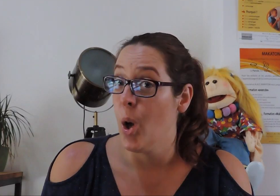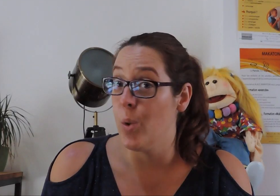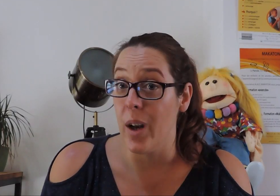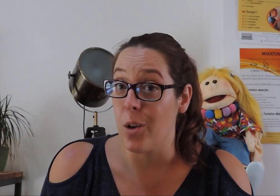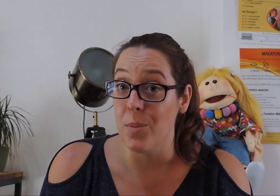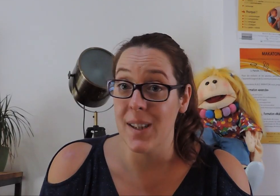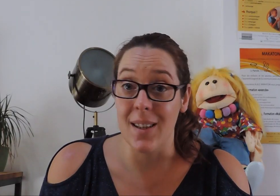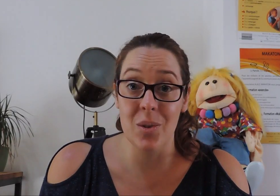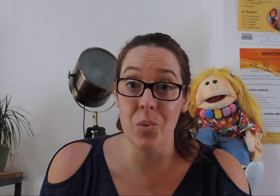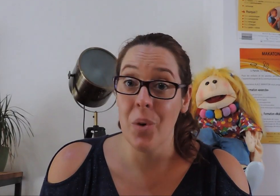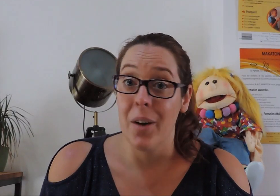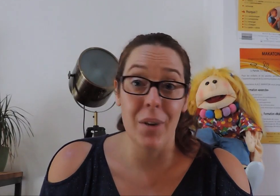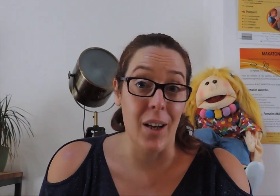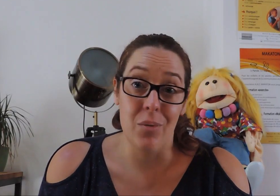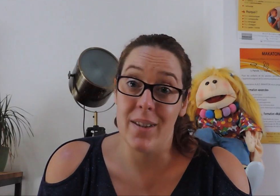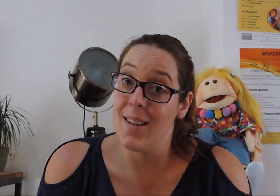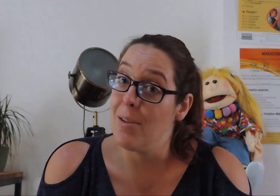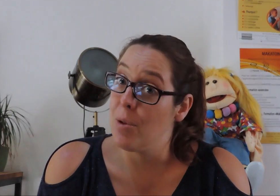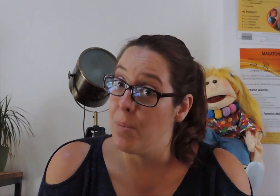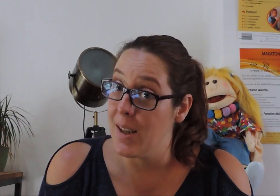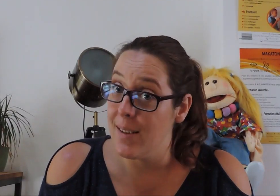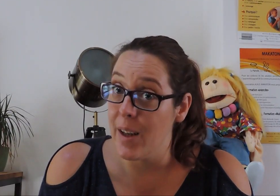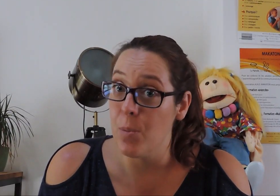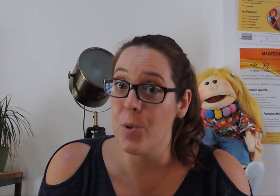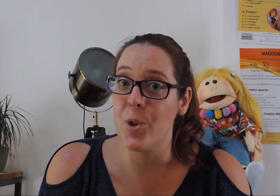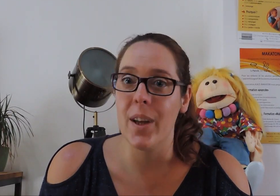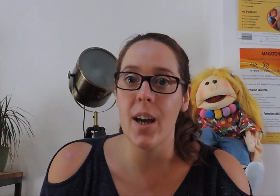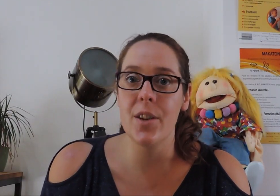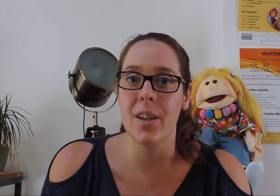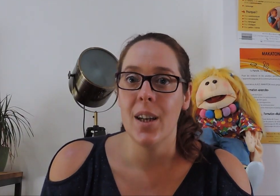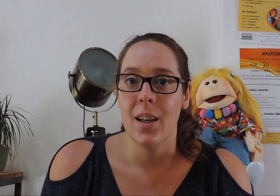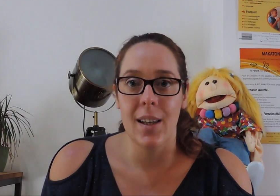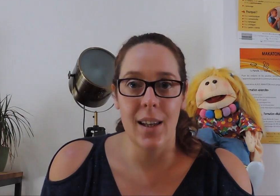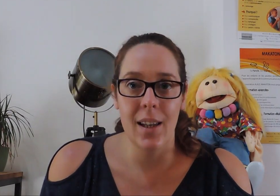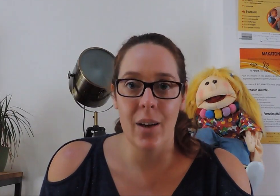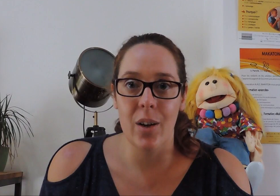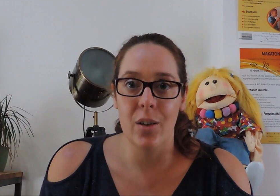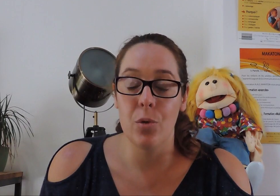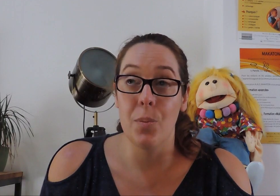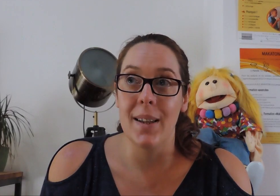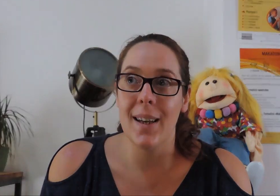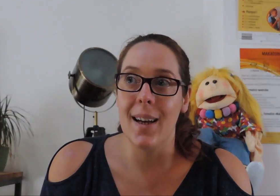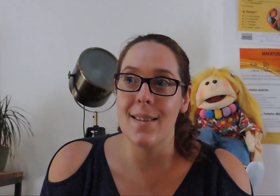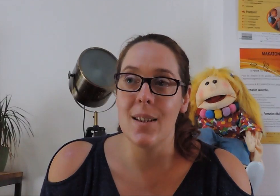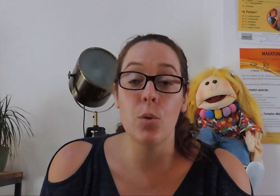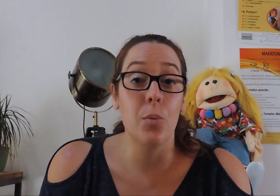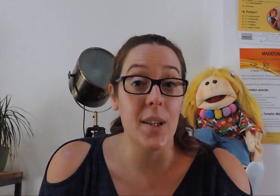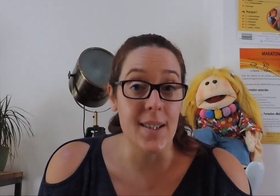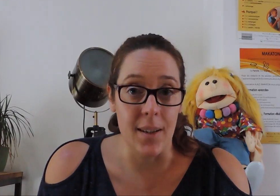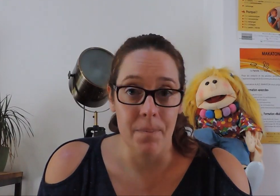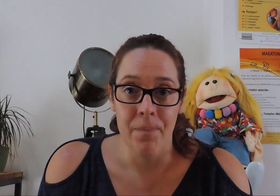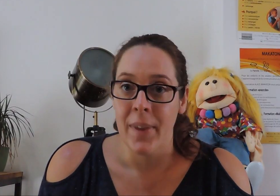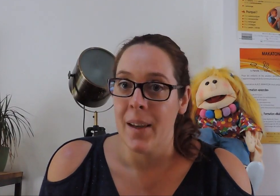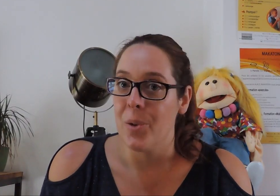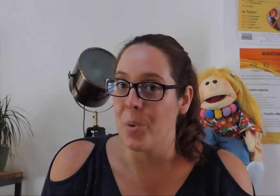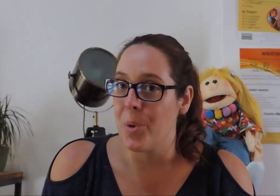de la communication voilà on les a développés dès le plus jeune âge et de manière assez automatique donc